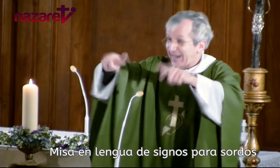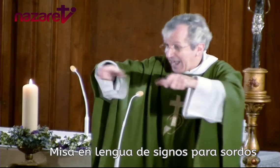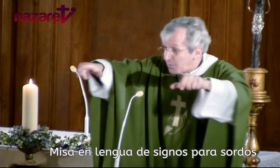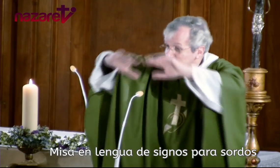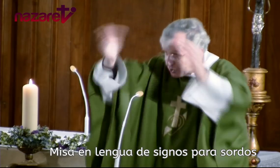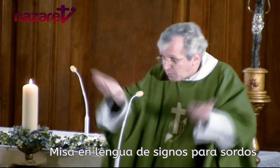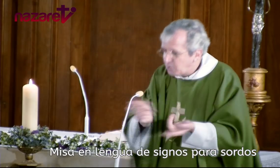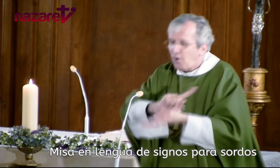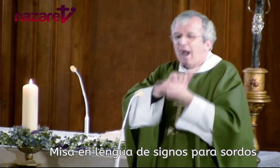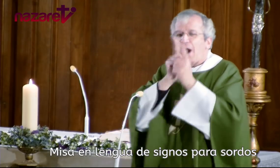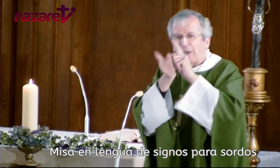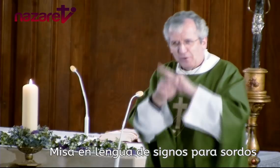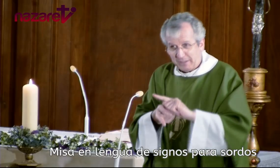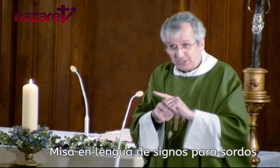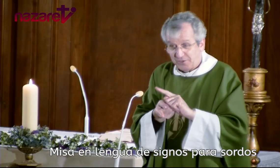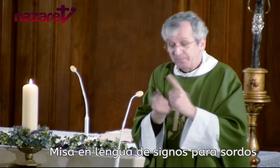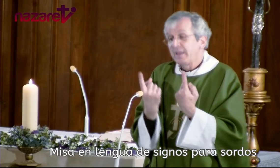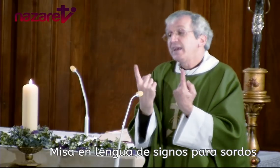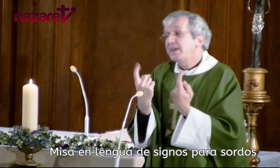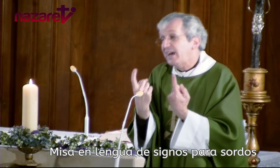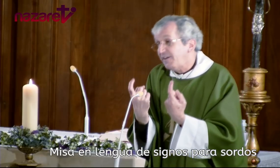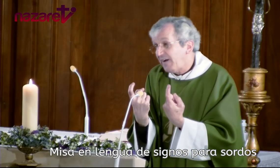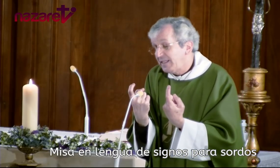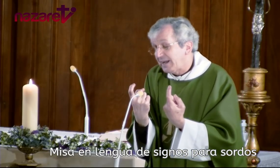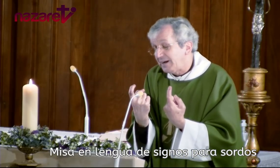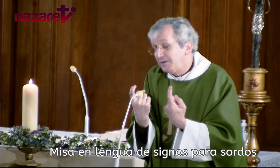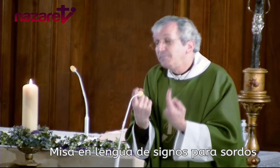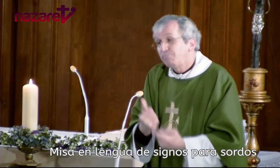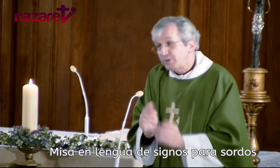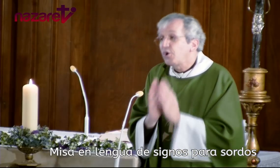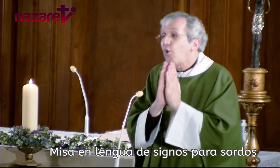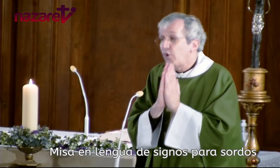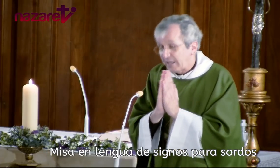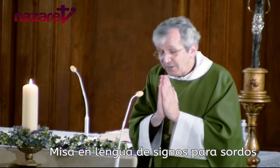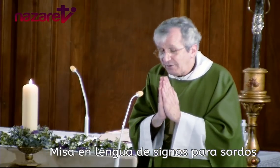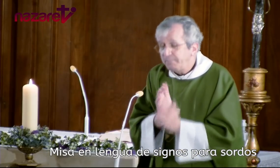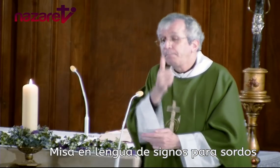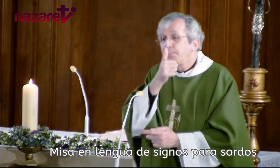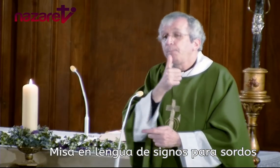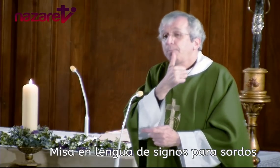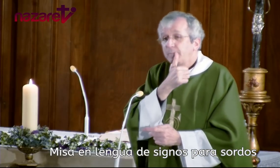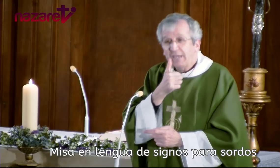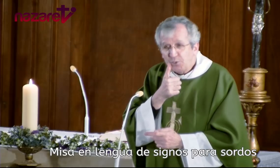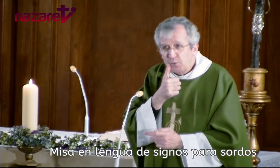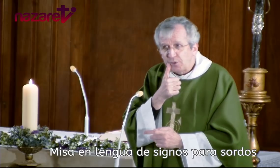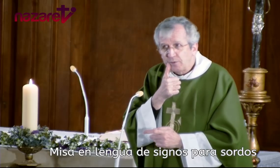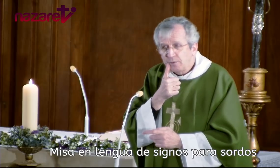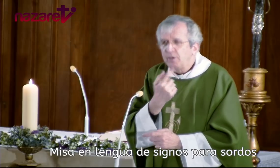a nuestro mundo a una conversión. ¿Qué hace falta? Pues oración y ayuno. Y